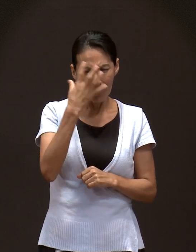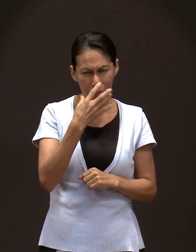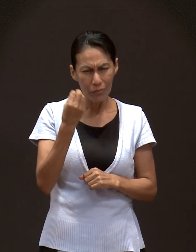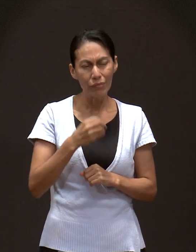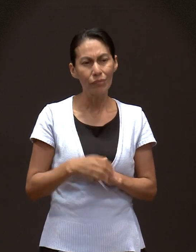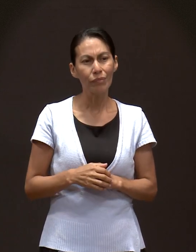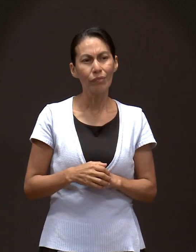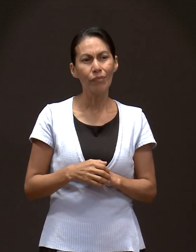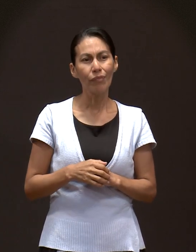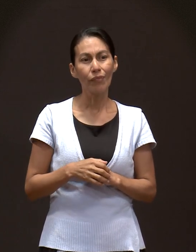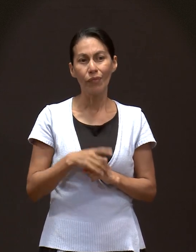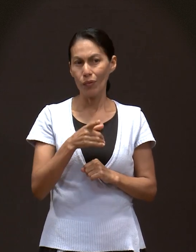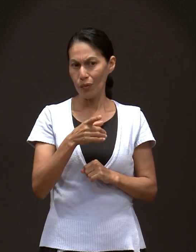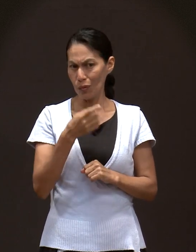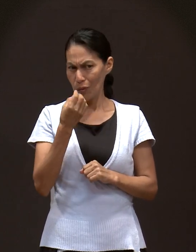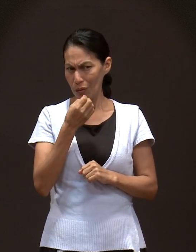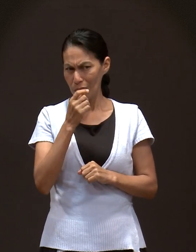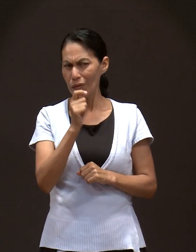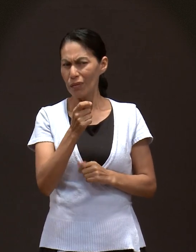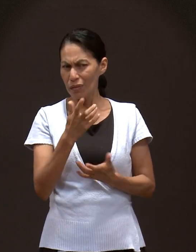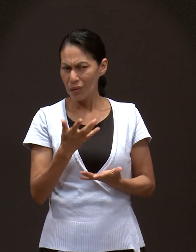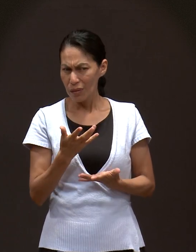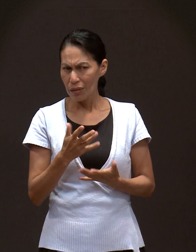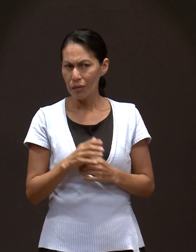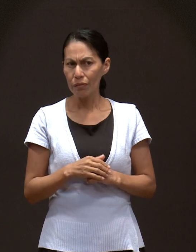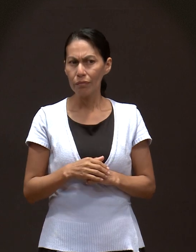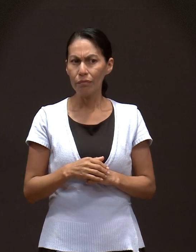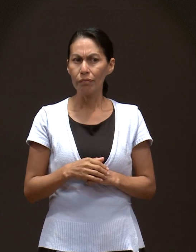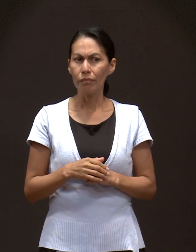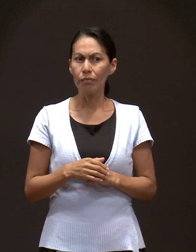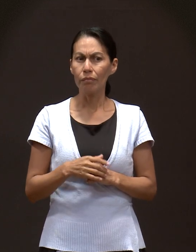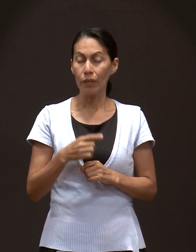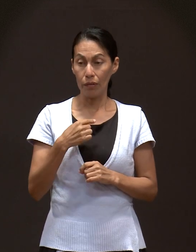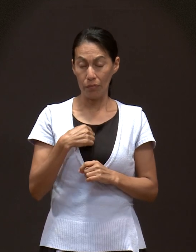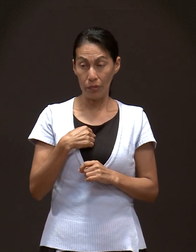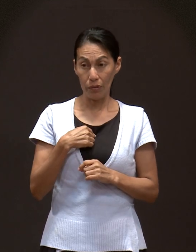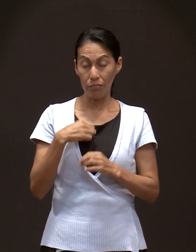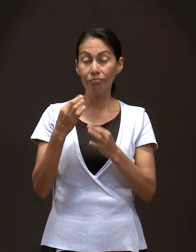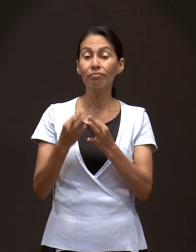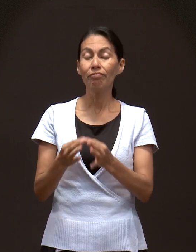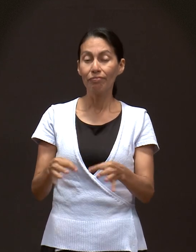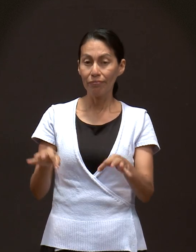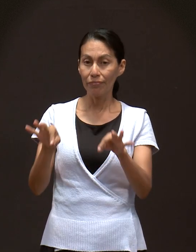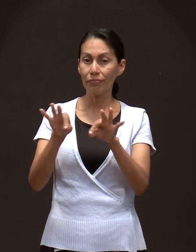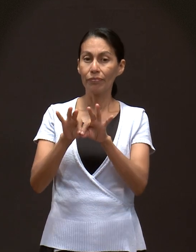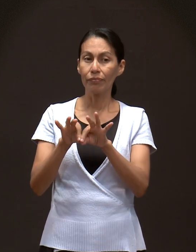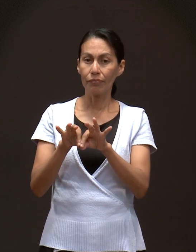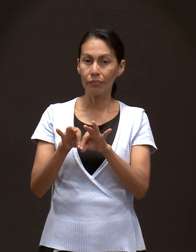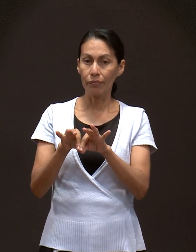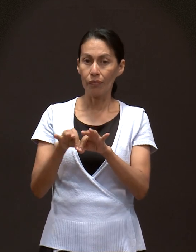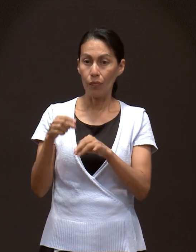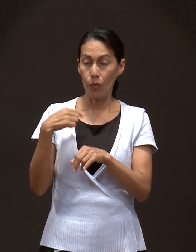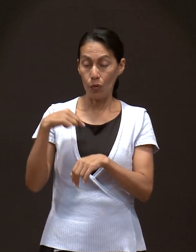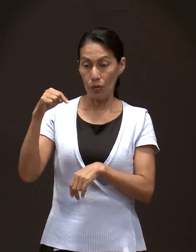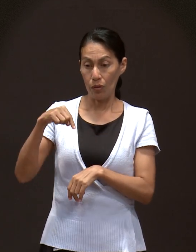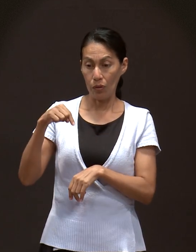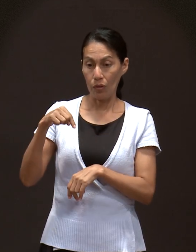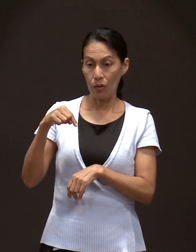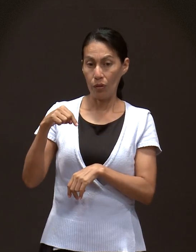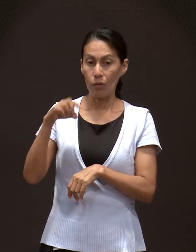Maravilloso. ¿Y qué ha llegado a hacer? Ay, pastor. ya. Sinceramente, ha sido fundamental en mi vida.